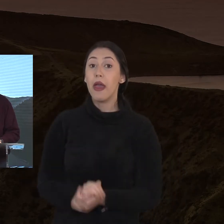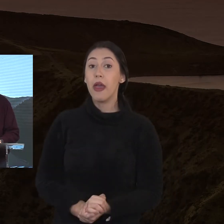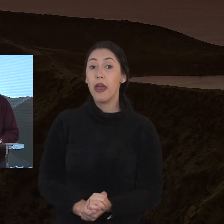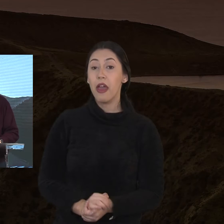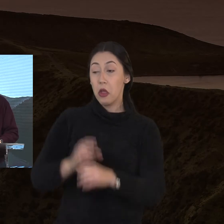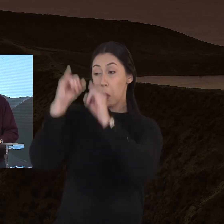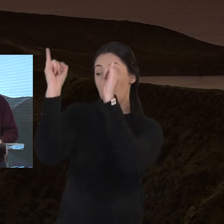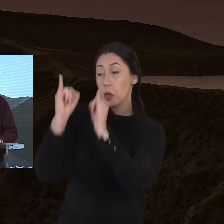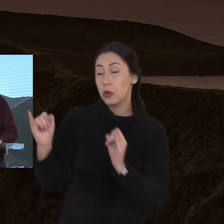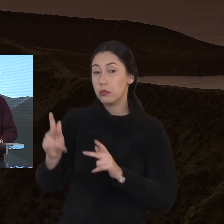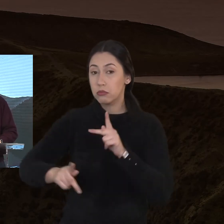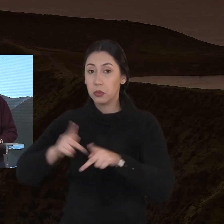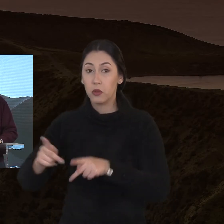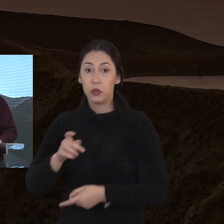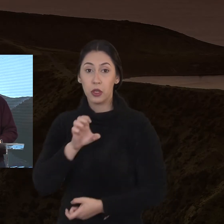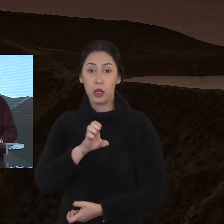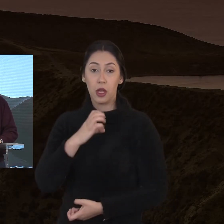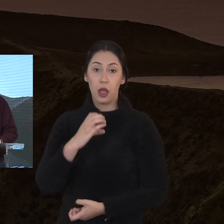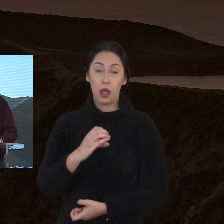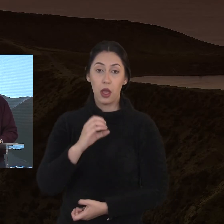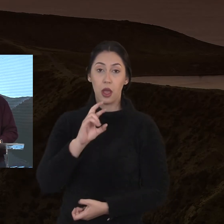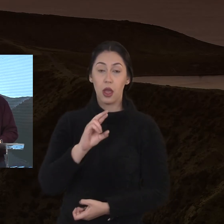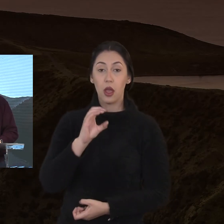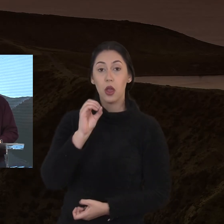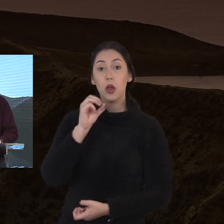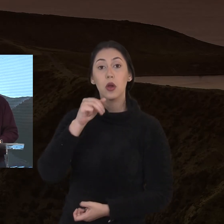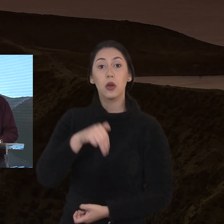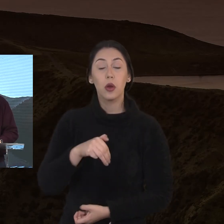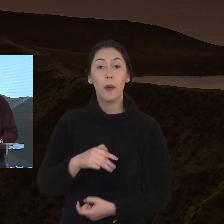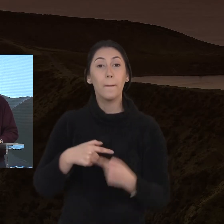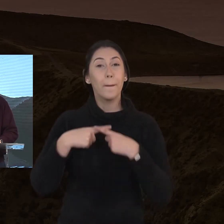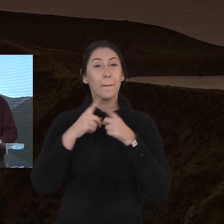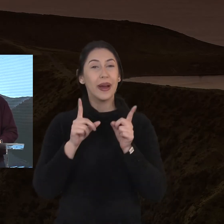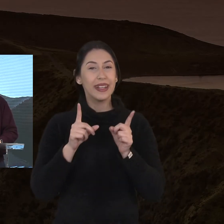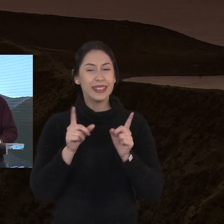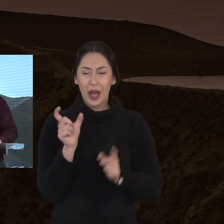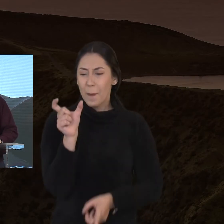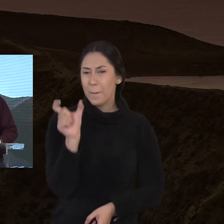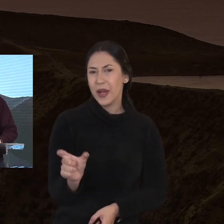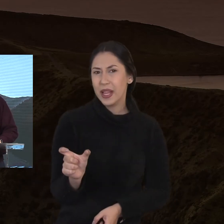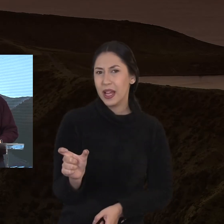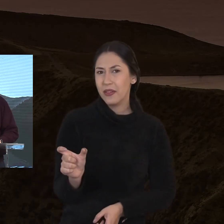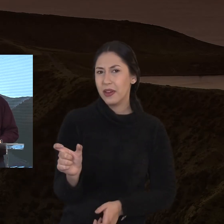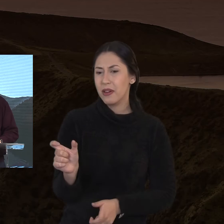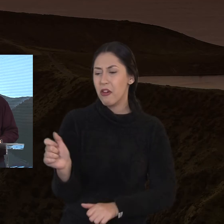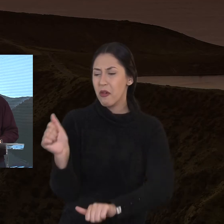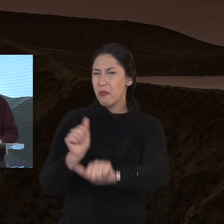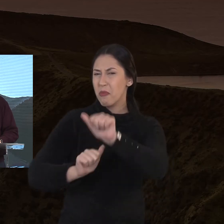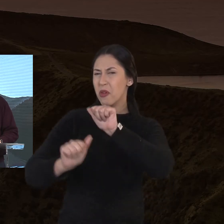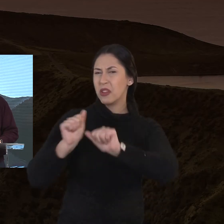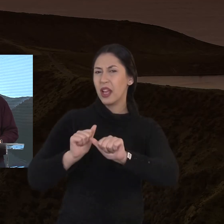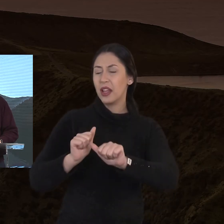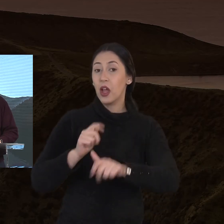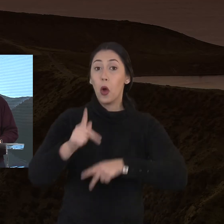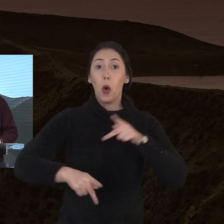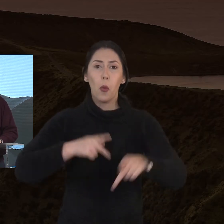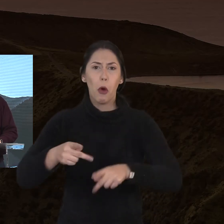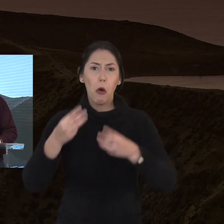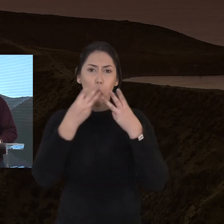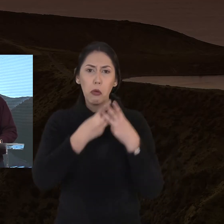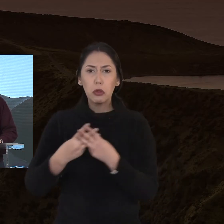e e essa palavra baal zebube foi mudado de forma depreciativa pelos judeus